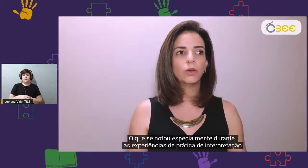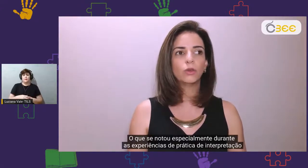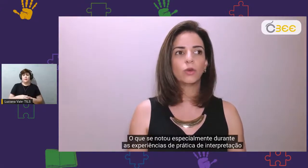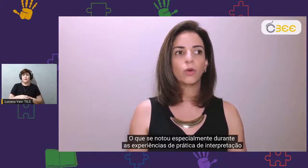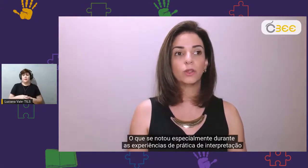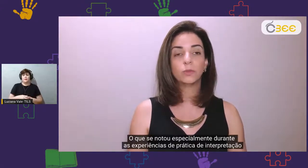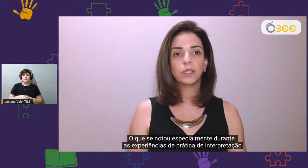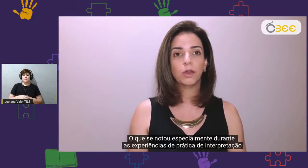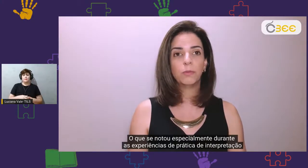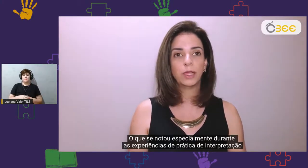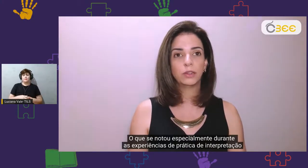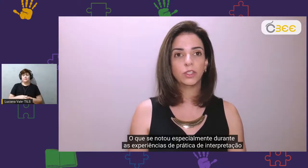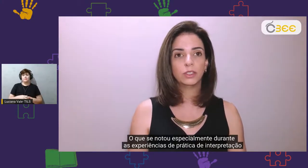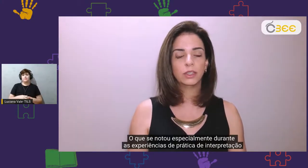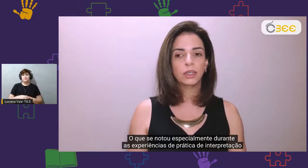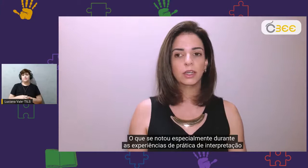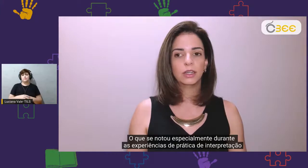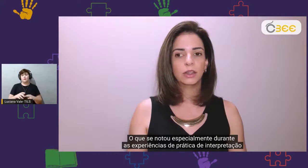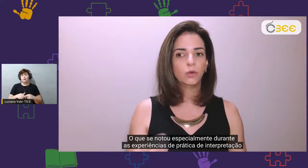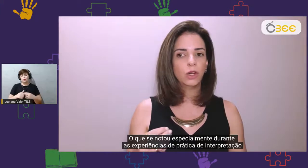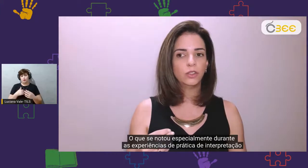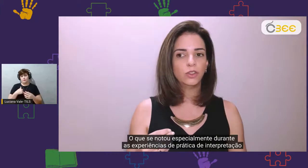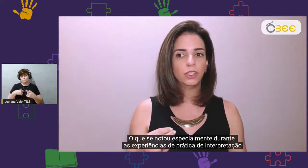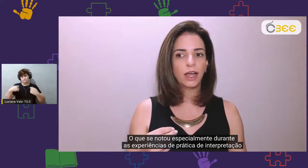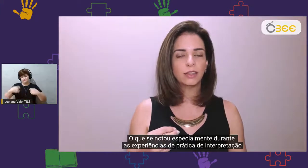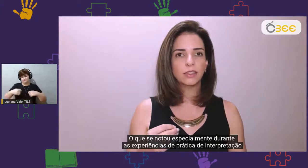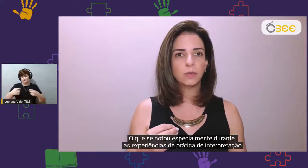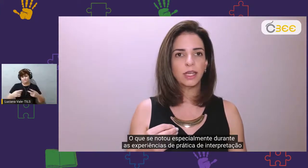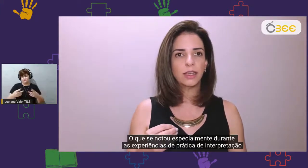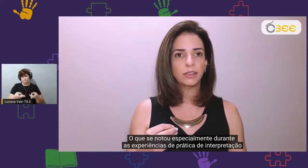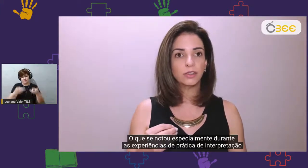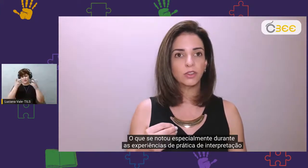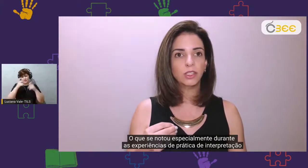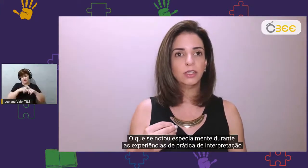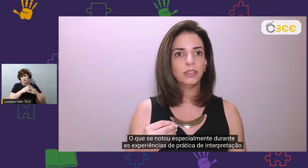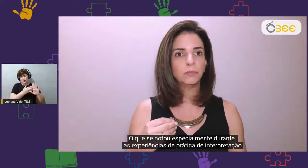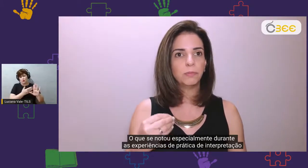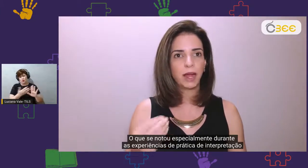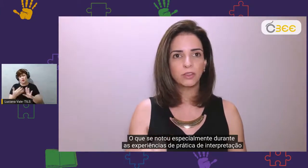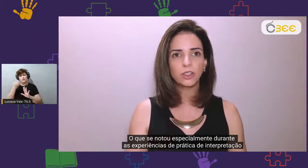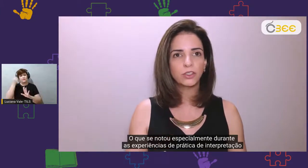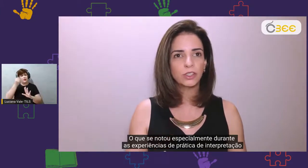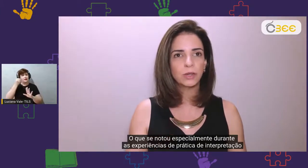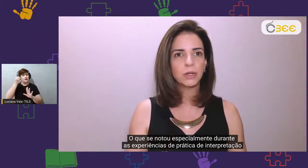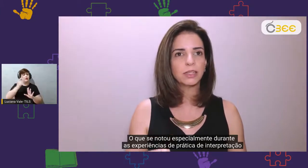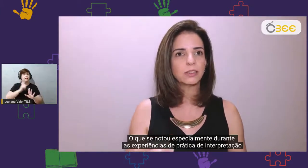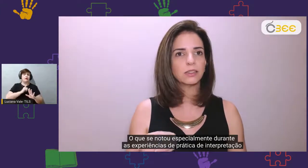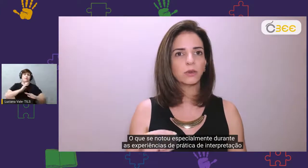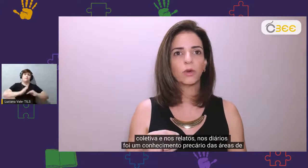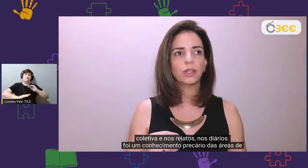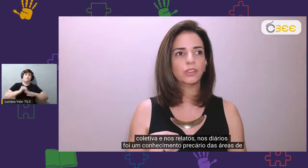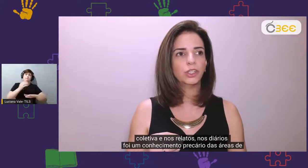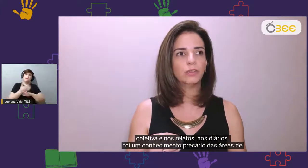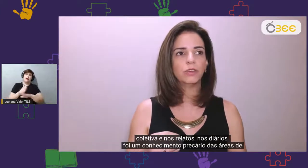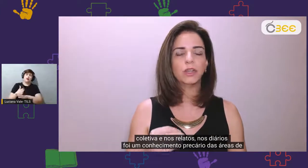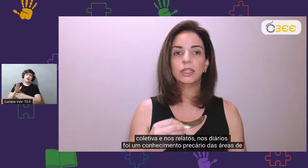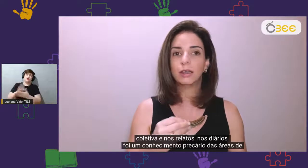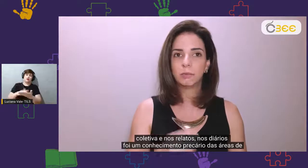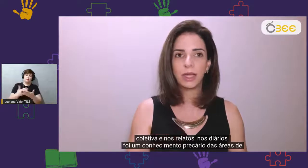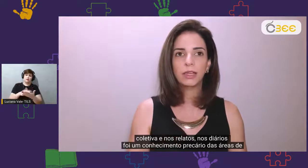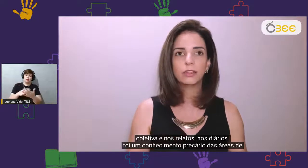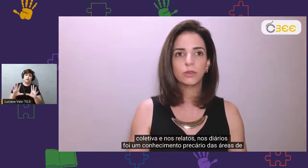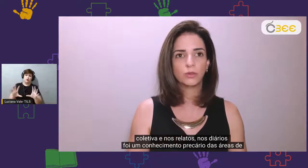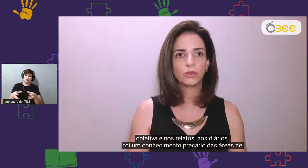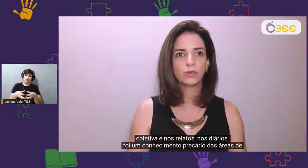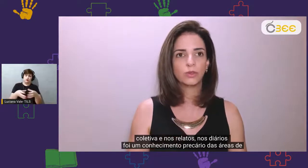O que se notou, especialmente durante as experiências de prática de interpretação coletiva